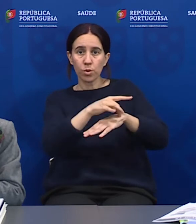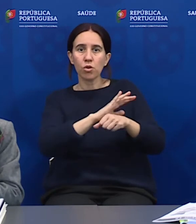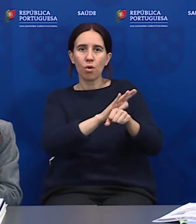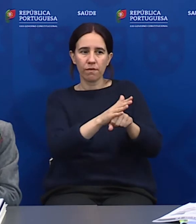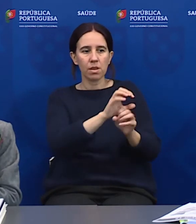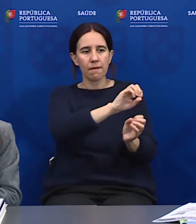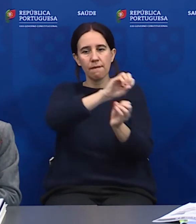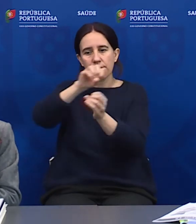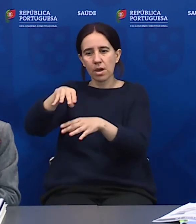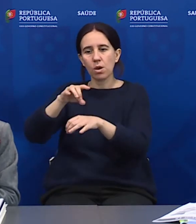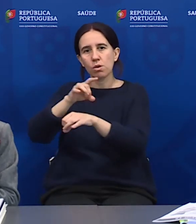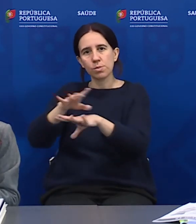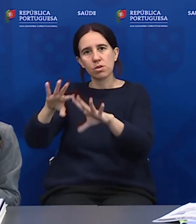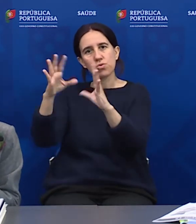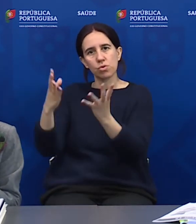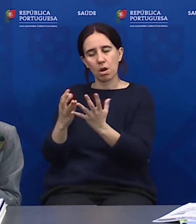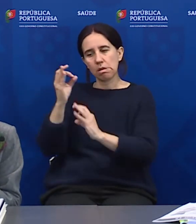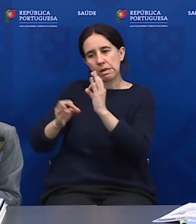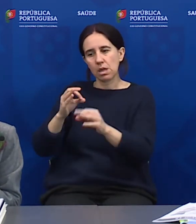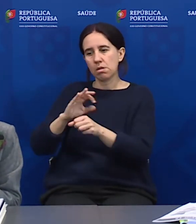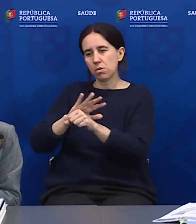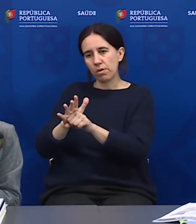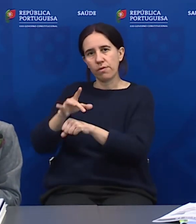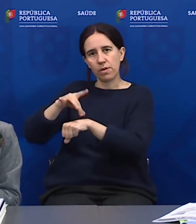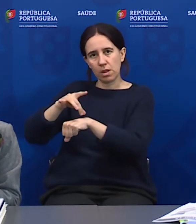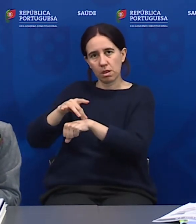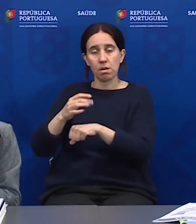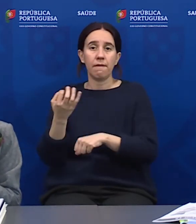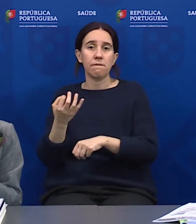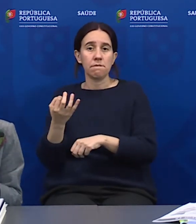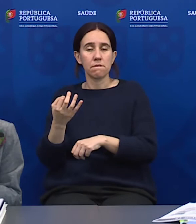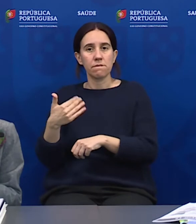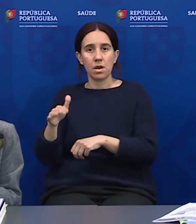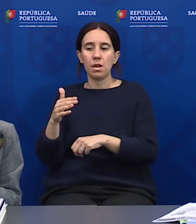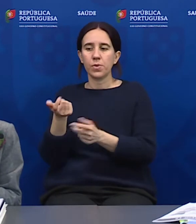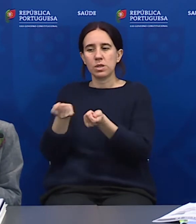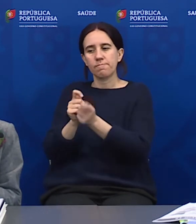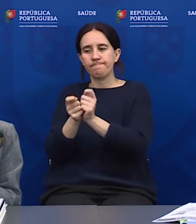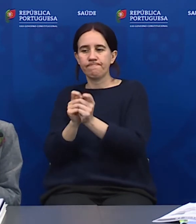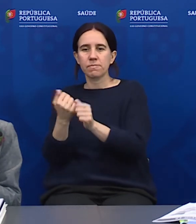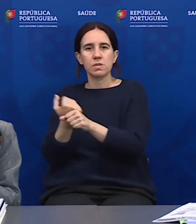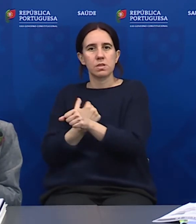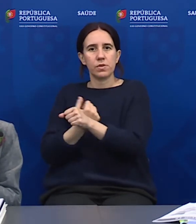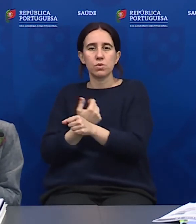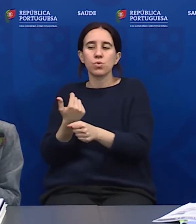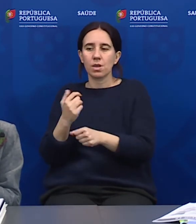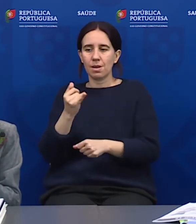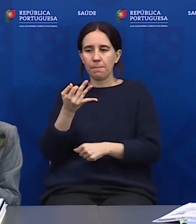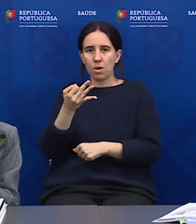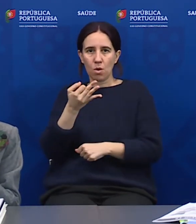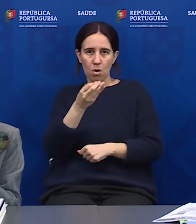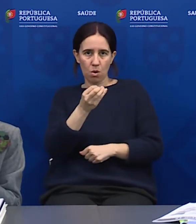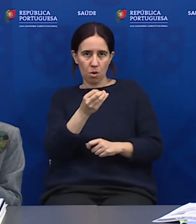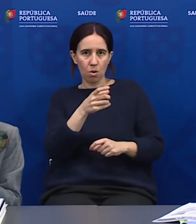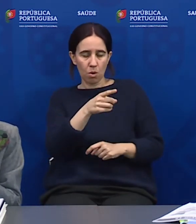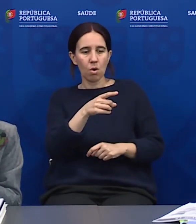enviará para um hospital geral que trata doentes Covid. E, obviamente, haverá uma reorganização dos serviços, porque o IPO pode